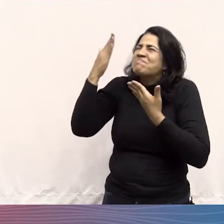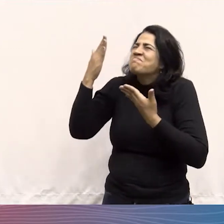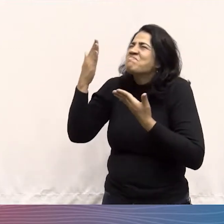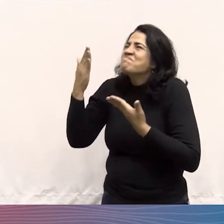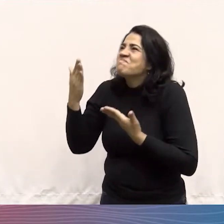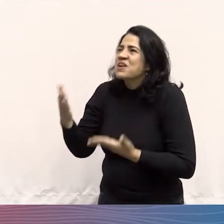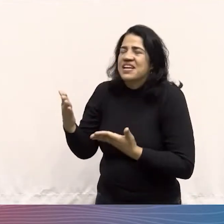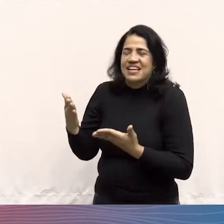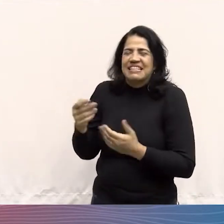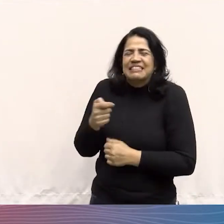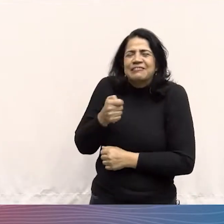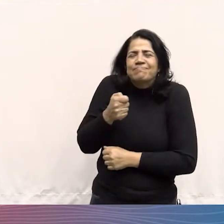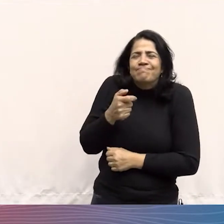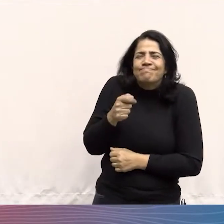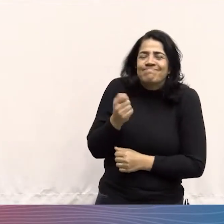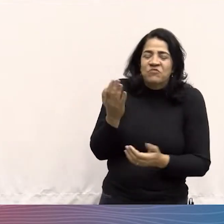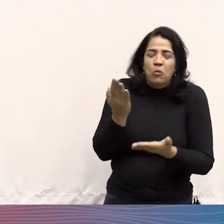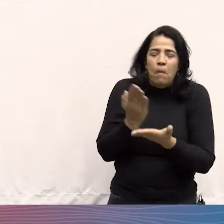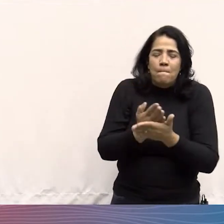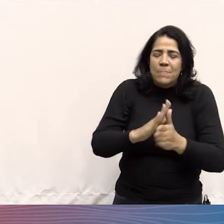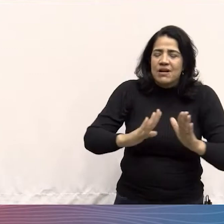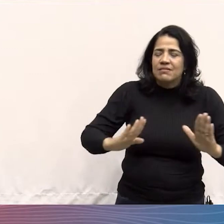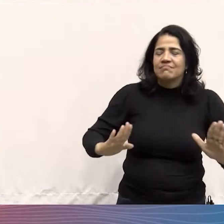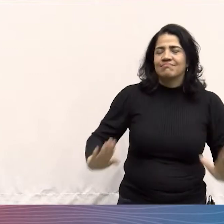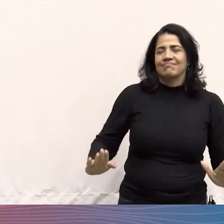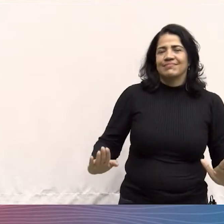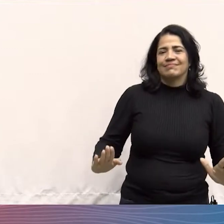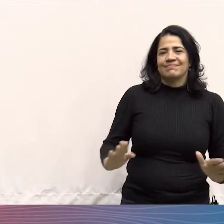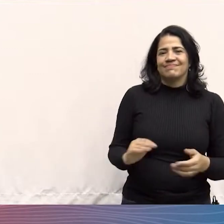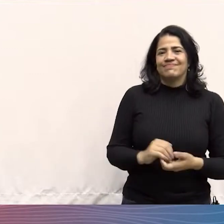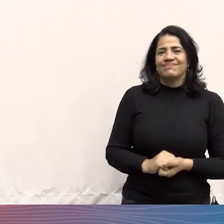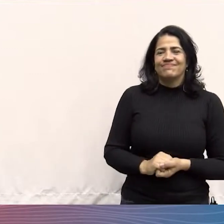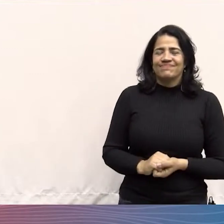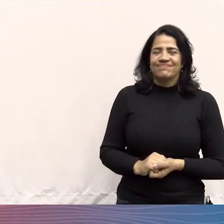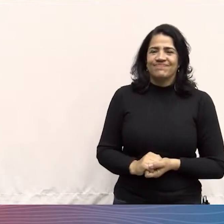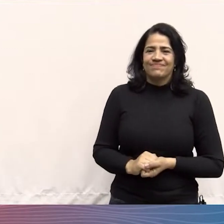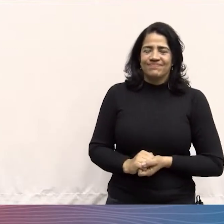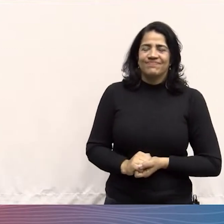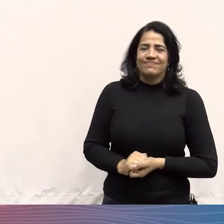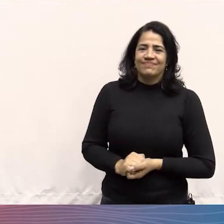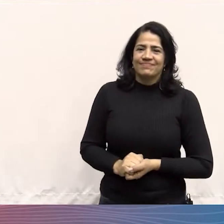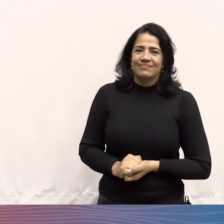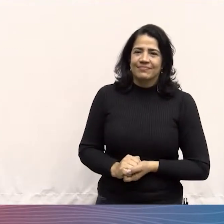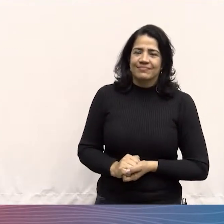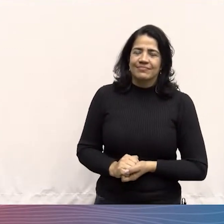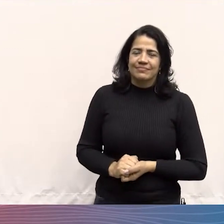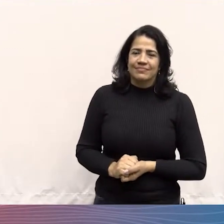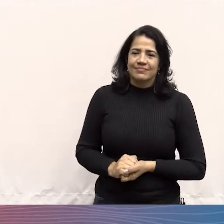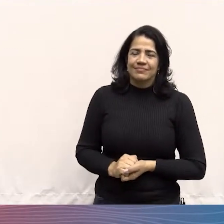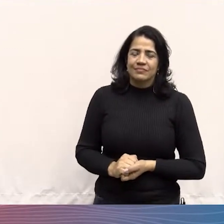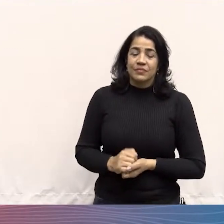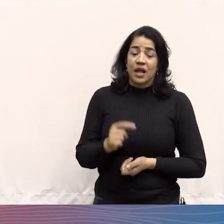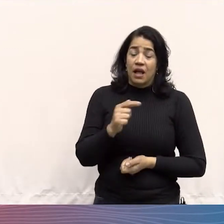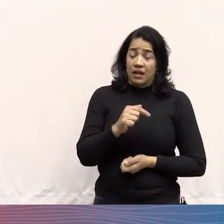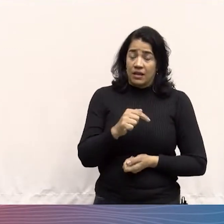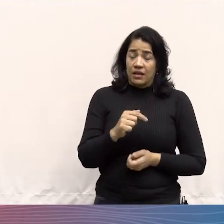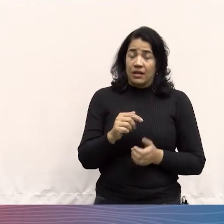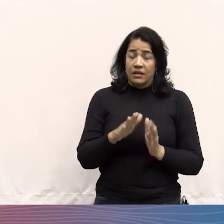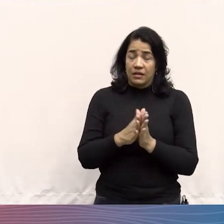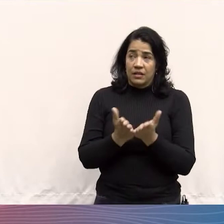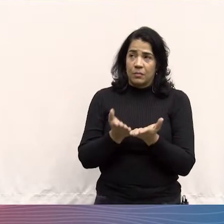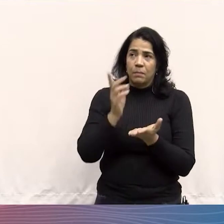terminar tudo, vai virar pó. E o que vai sobressair, irmãos, aqui disse,